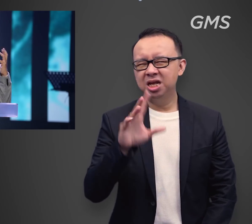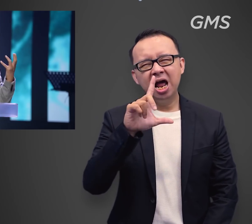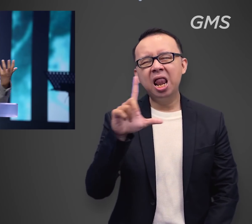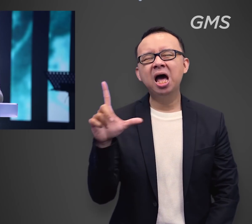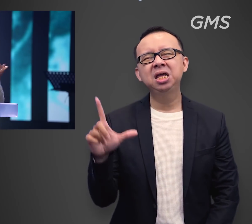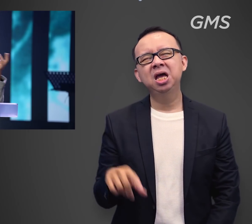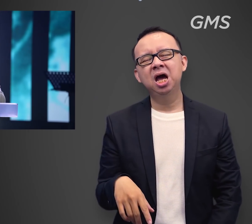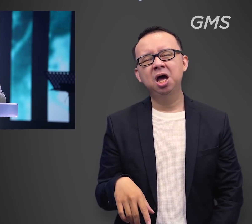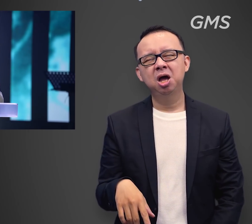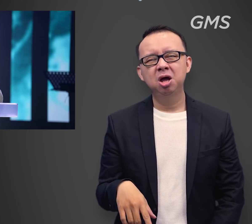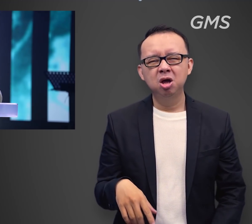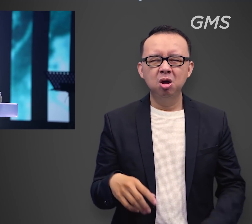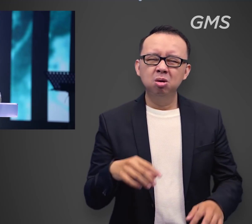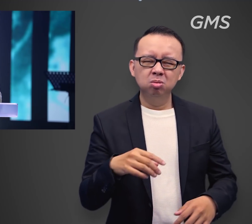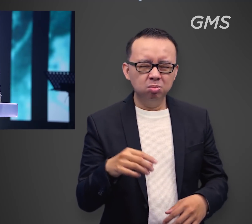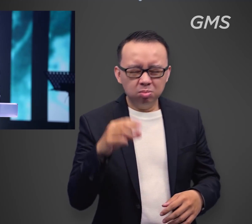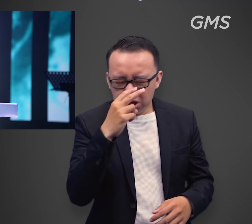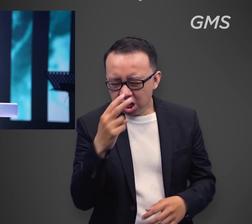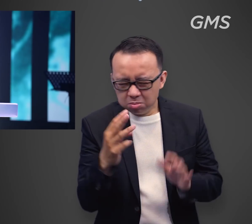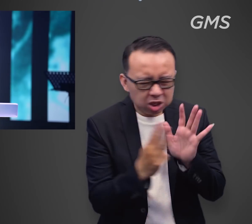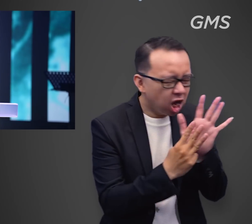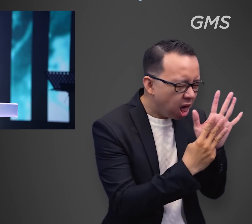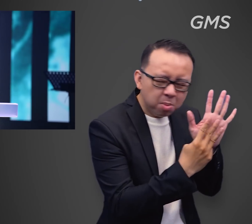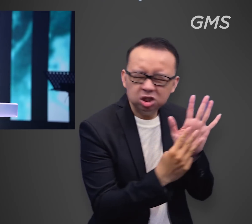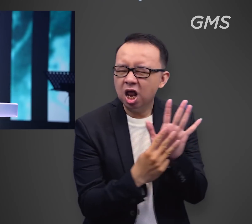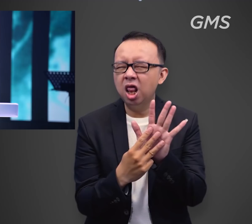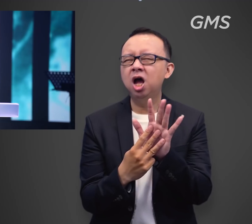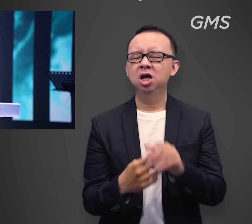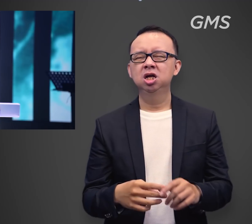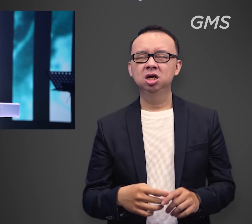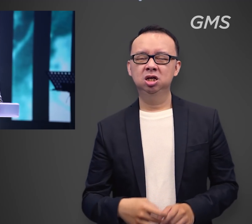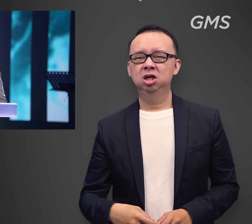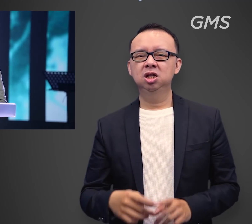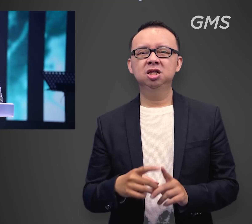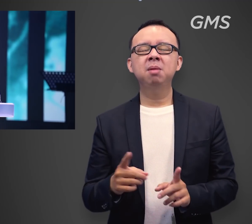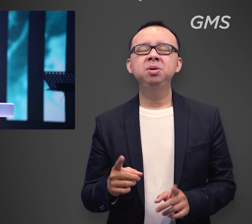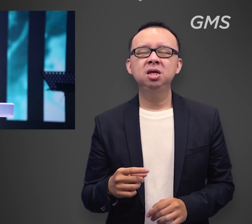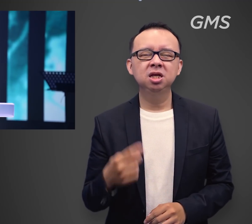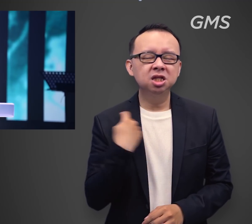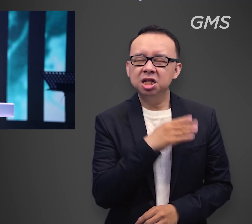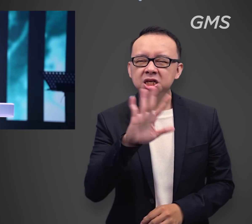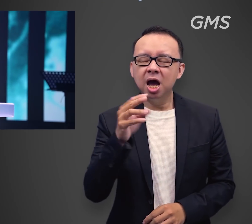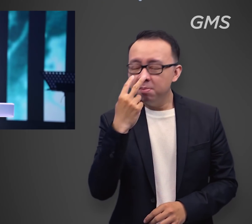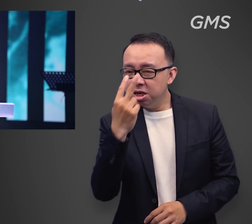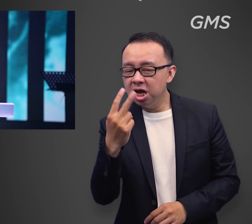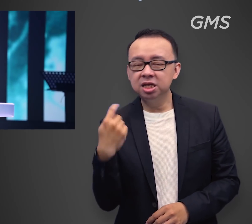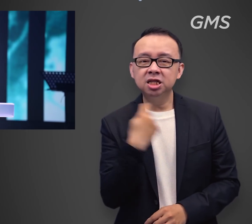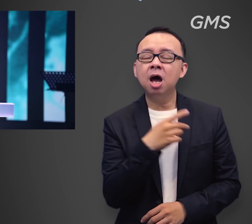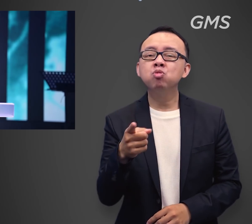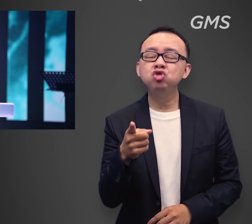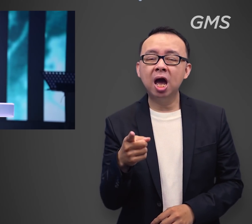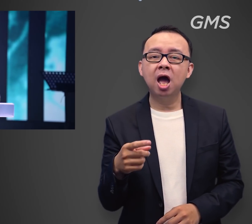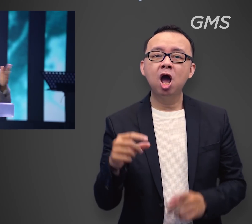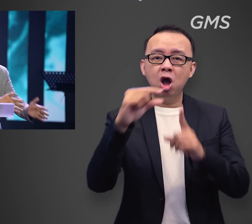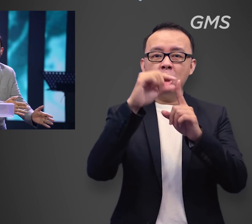pada persoalan itu terus. Sampai mata kita tidak bisa melihat bahwa ternyata aku ini punya potensi. Berapa banyak orang meninggal